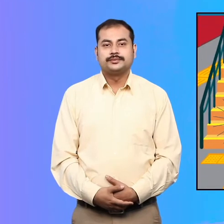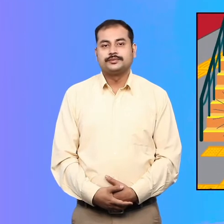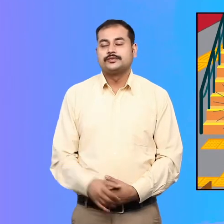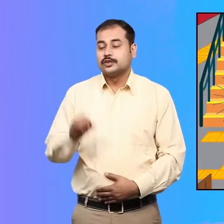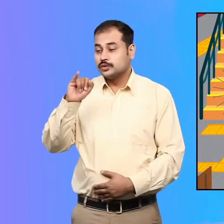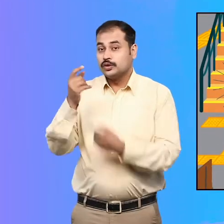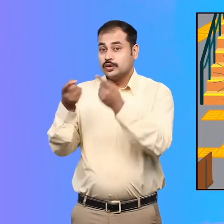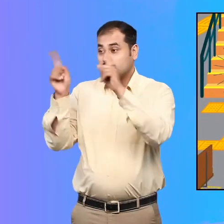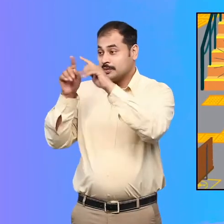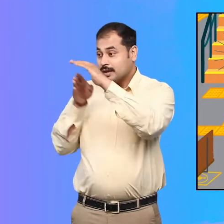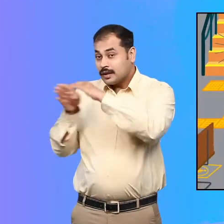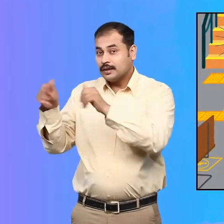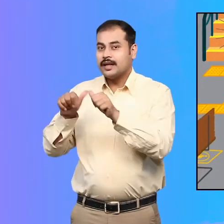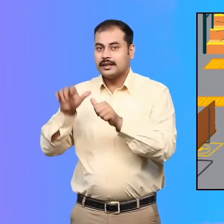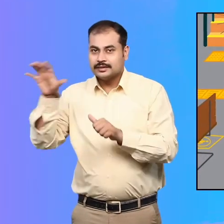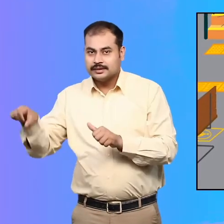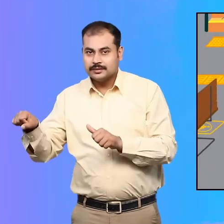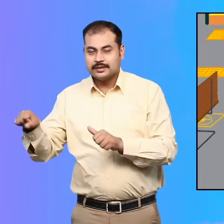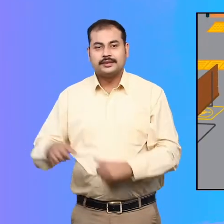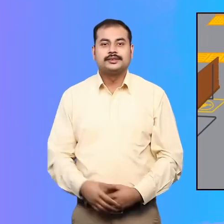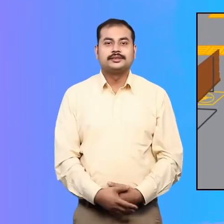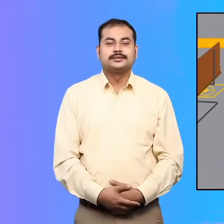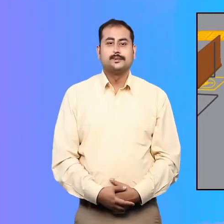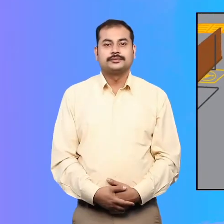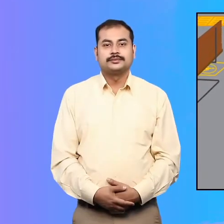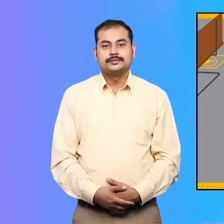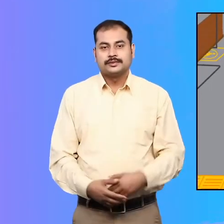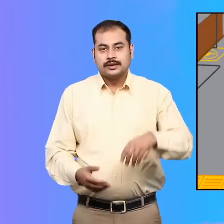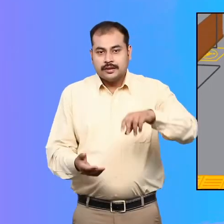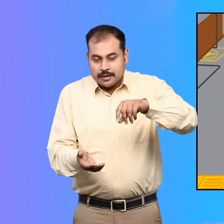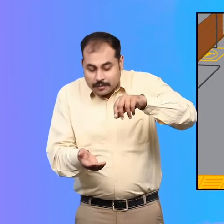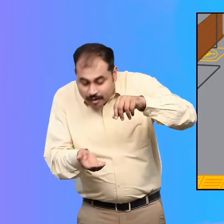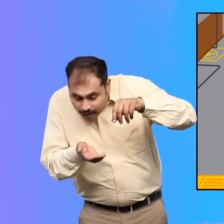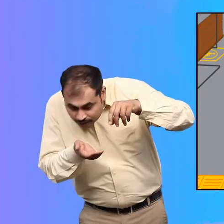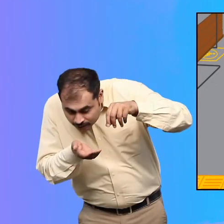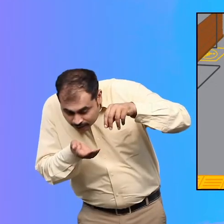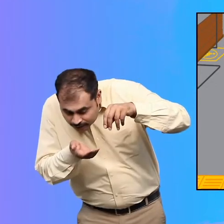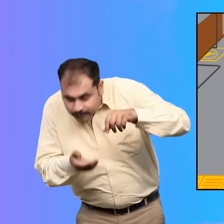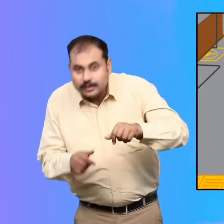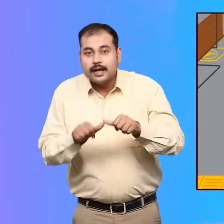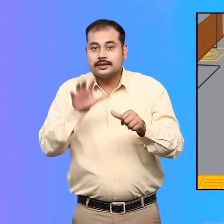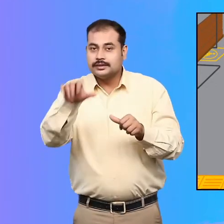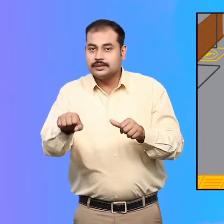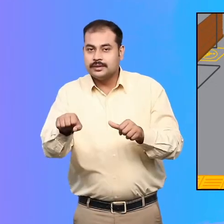कल सुबह सुविधाओं के लिए तृतीय की सुरम्य पेयजल फव्वारा